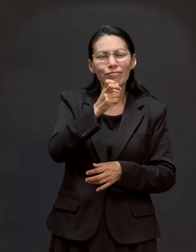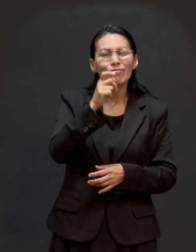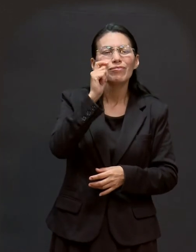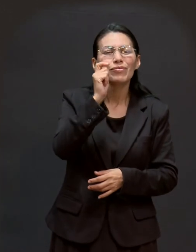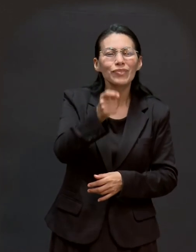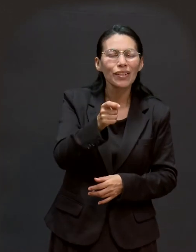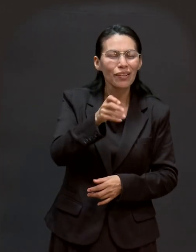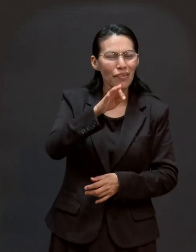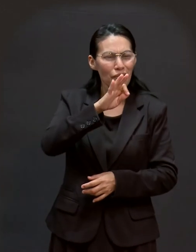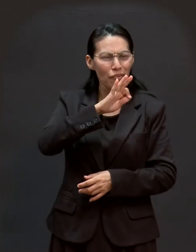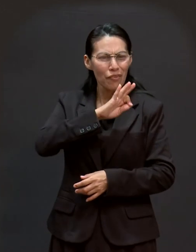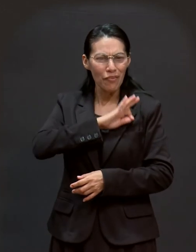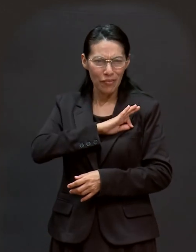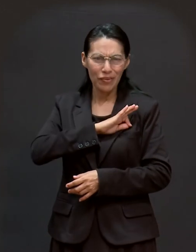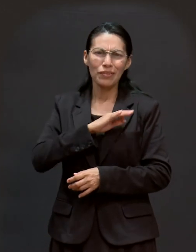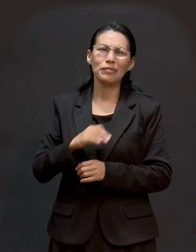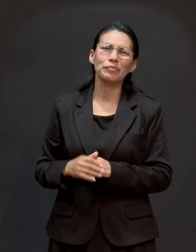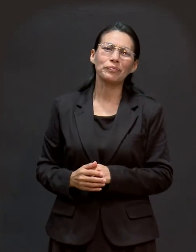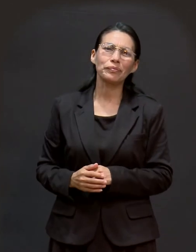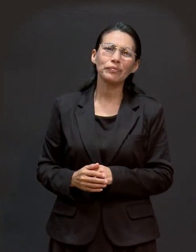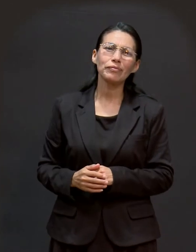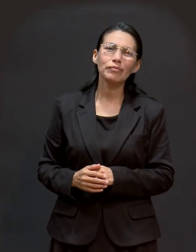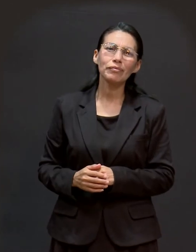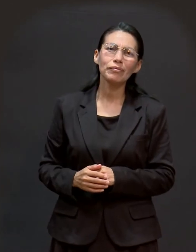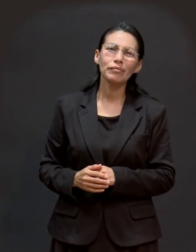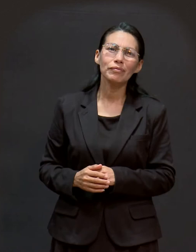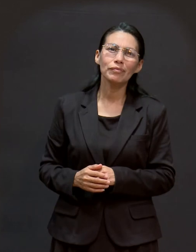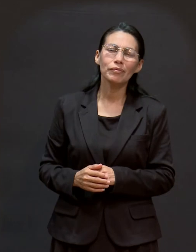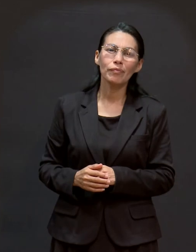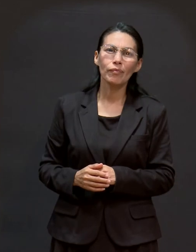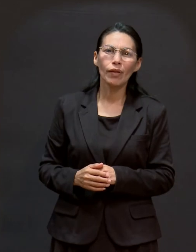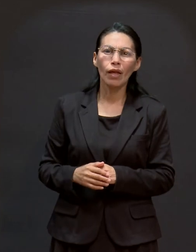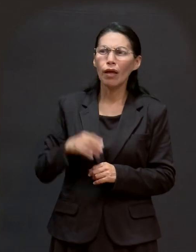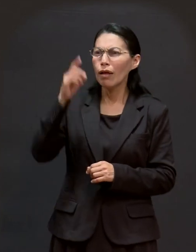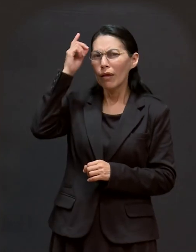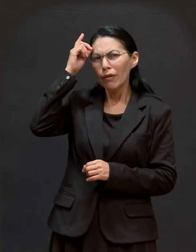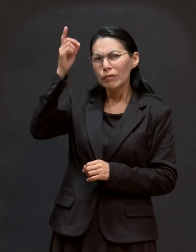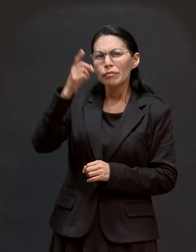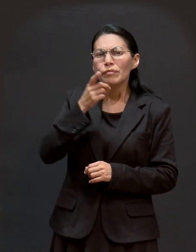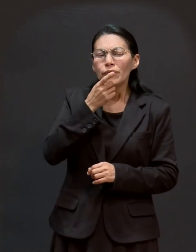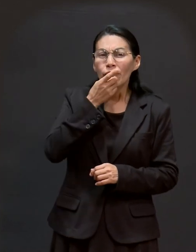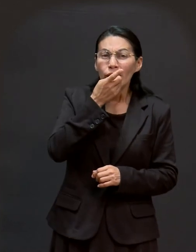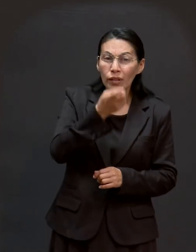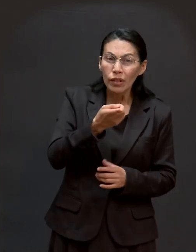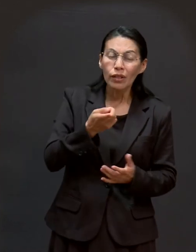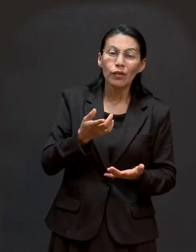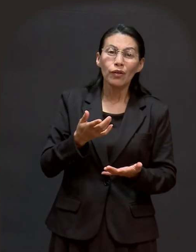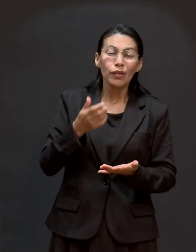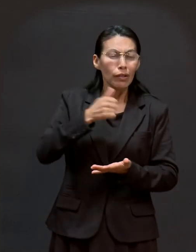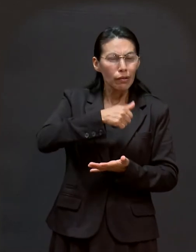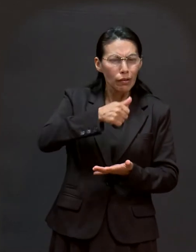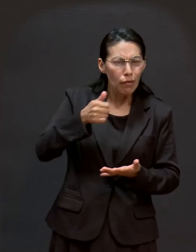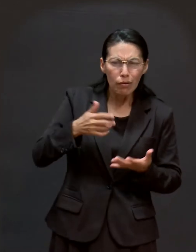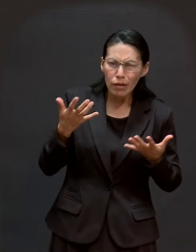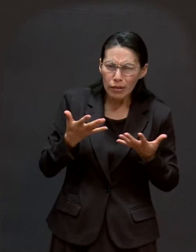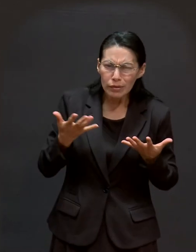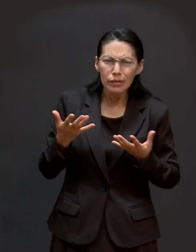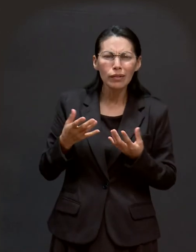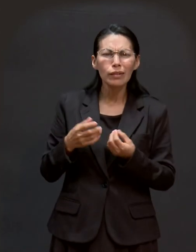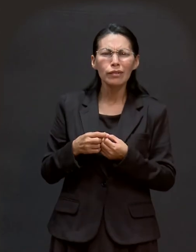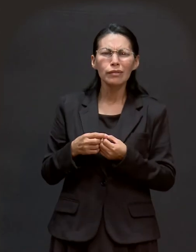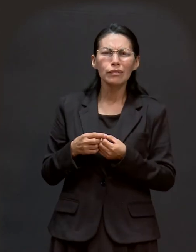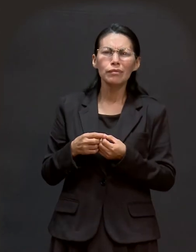fe fe en la palabra de dios empeño y que hay que creer y